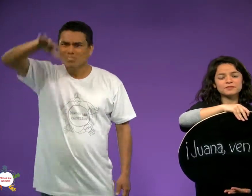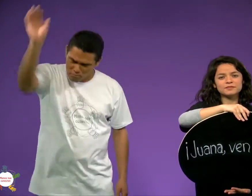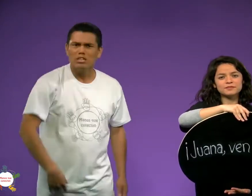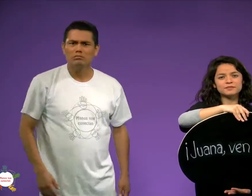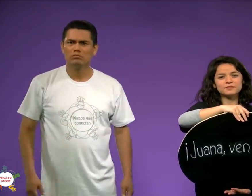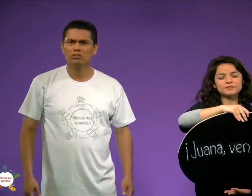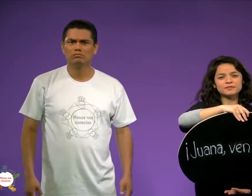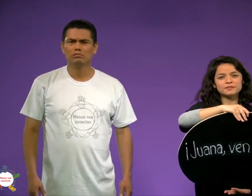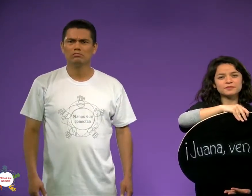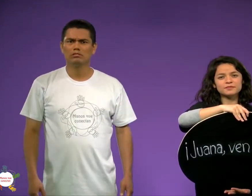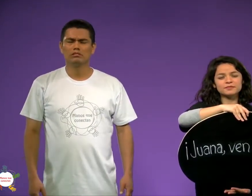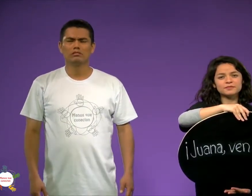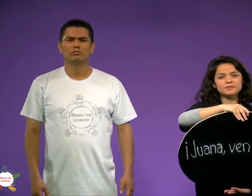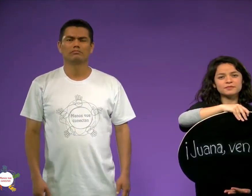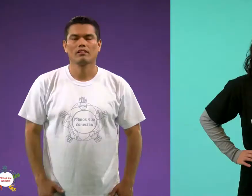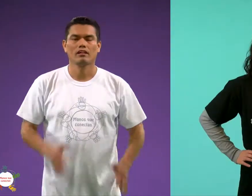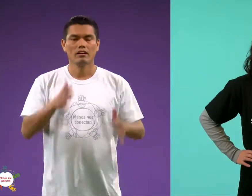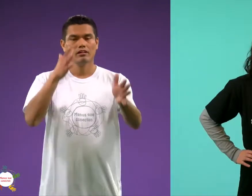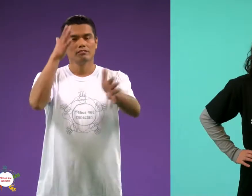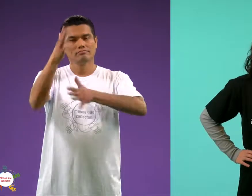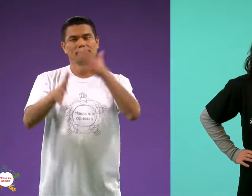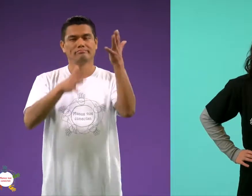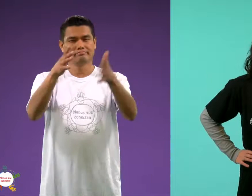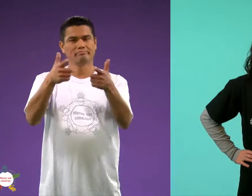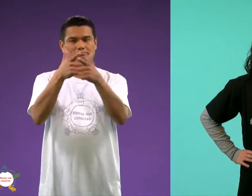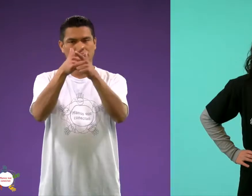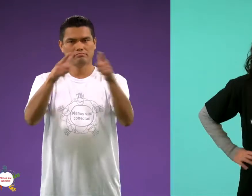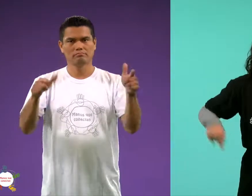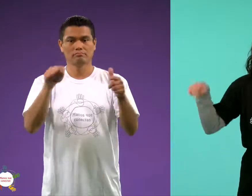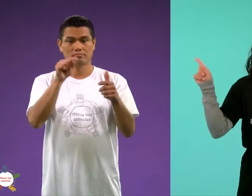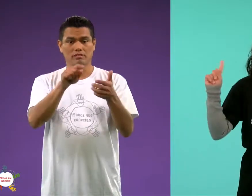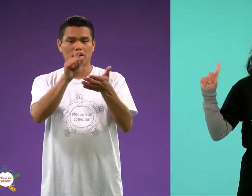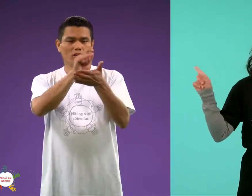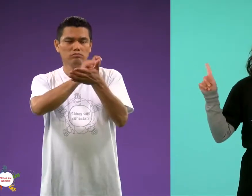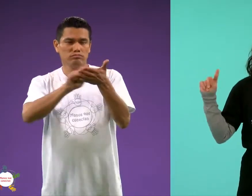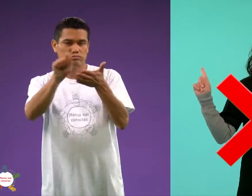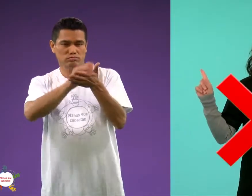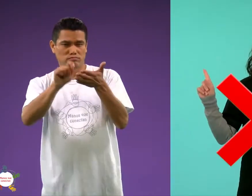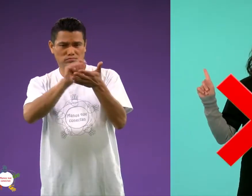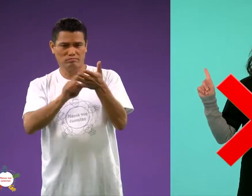Juana, ven acá. Las lenguas de señas no tienen escritura.